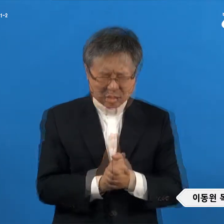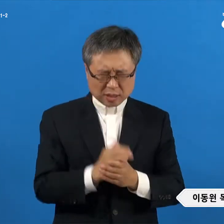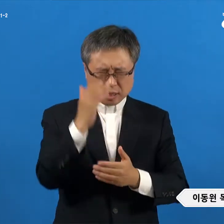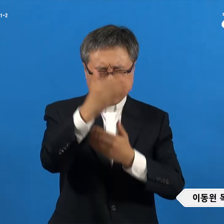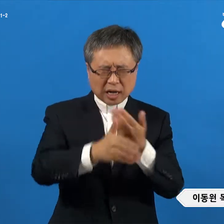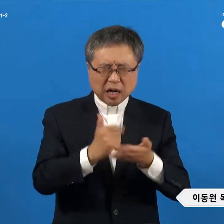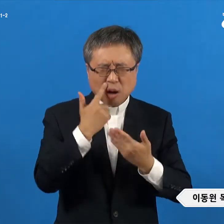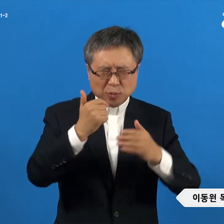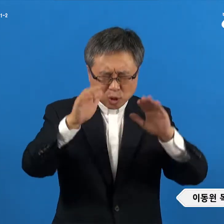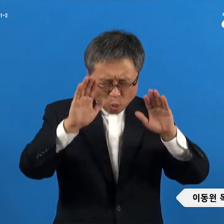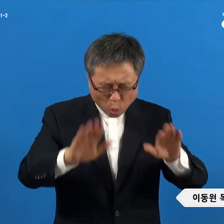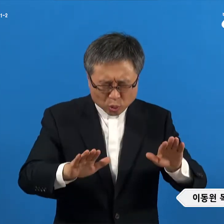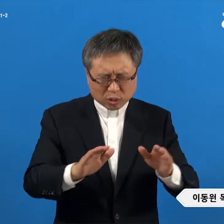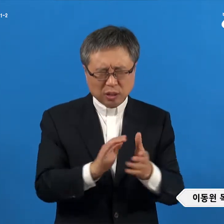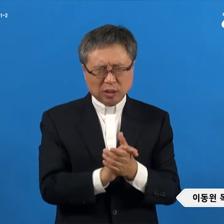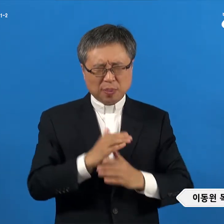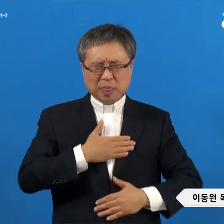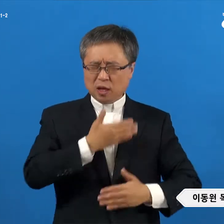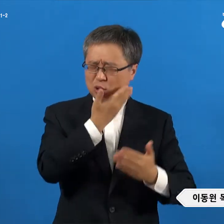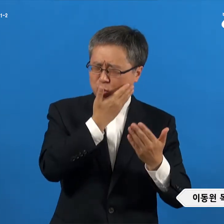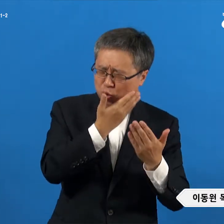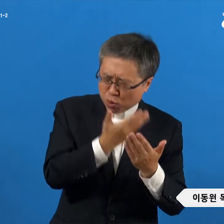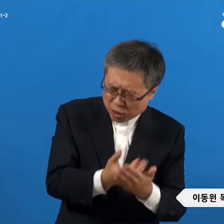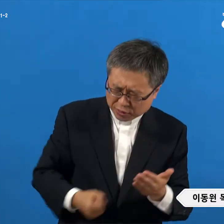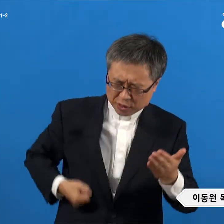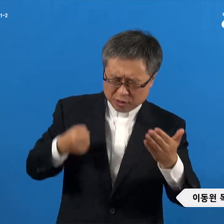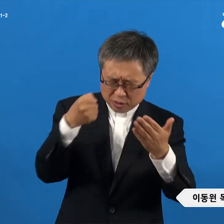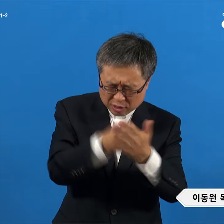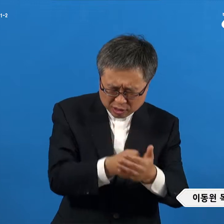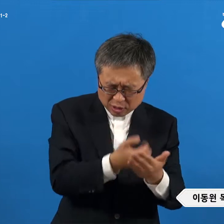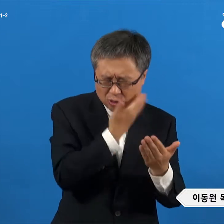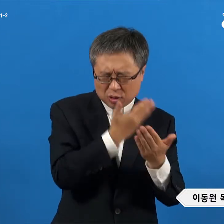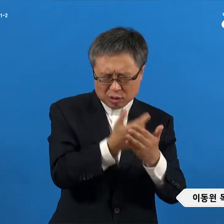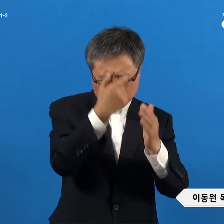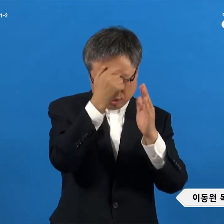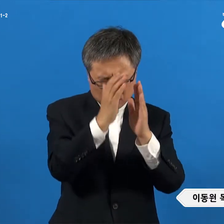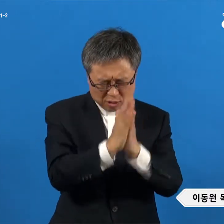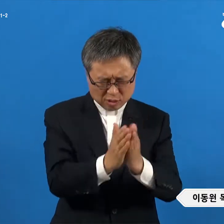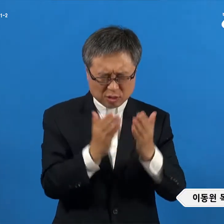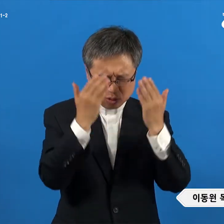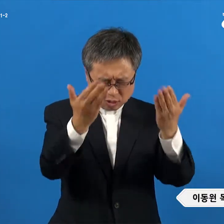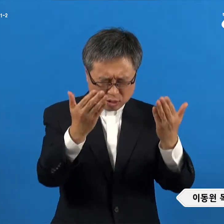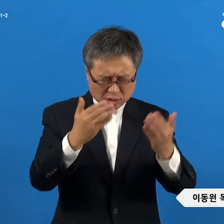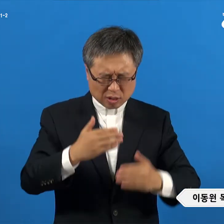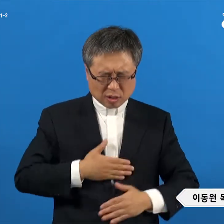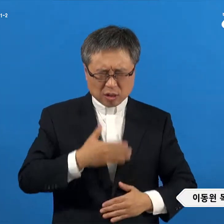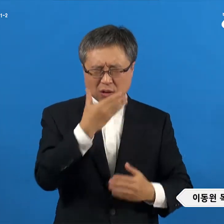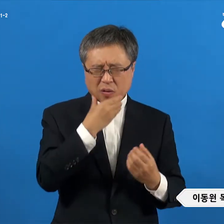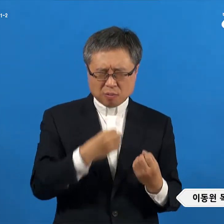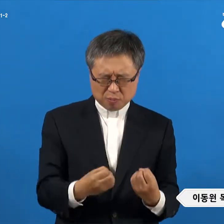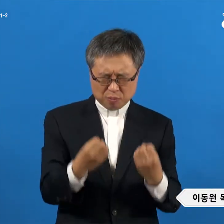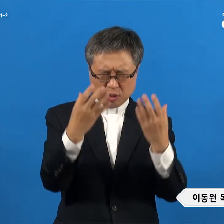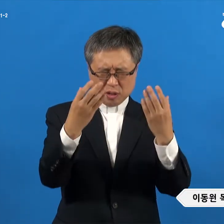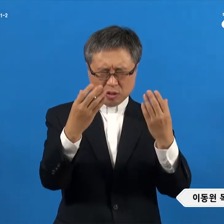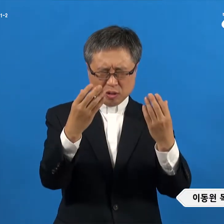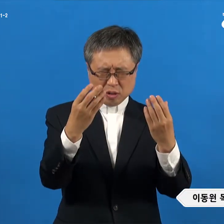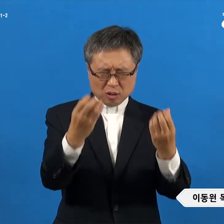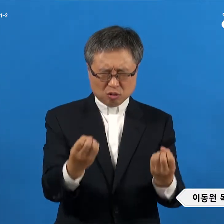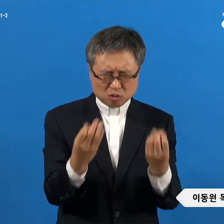하나님 아버지, 오늘 이 귀한 결단, 이 귀한 기도를 드리고 이 블레싱의 축복에 참여한